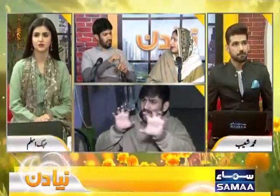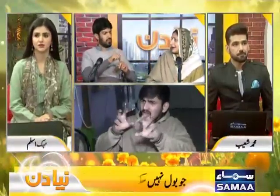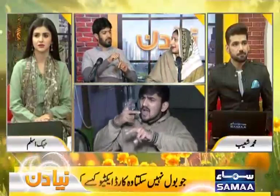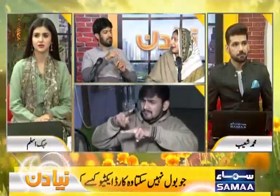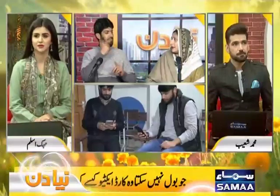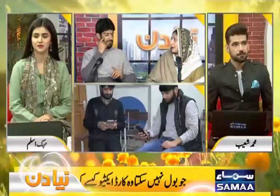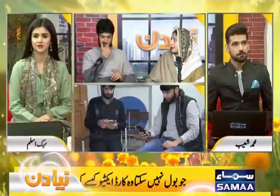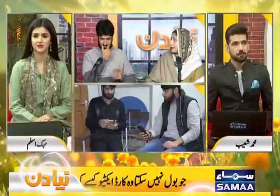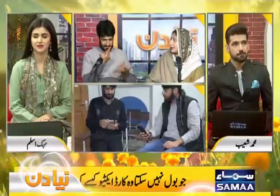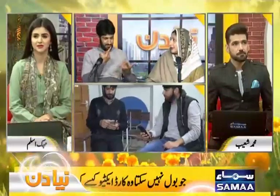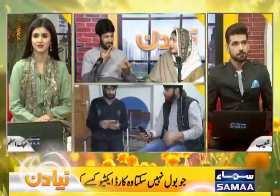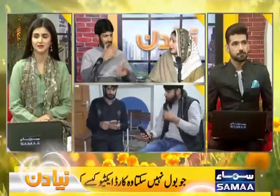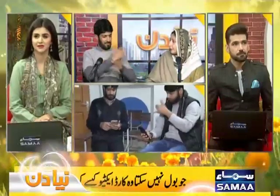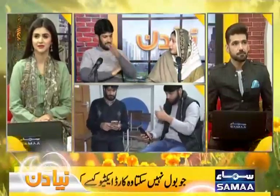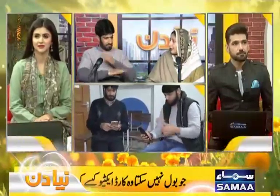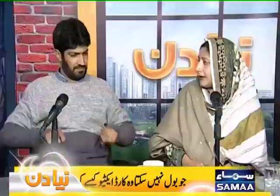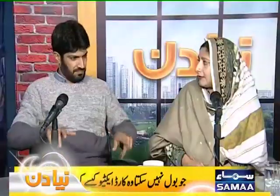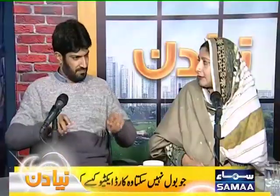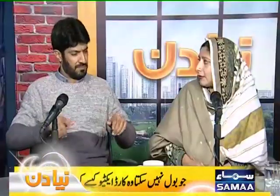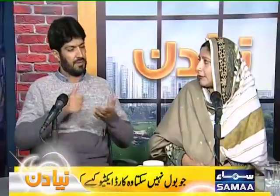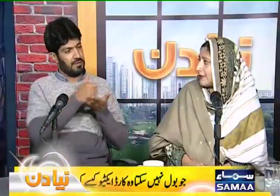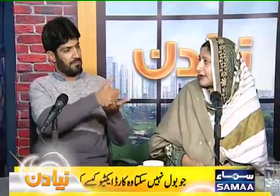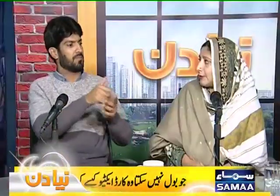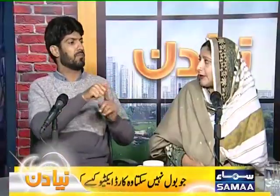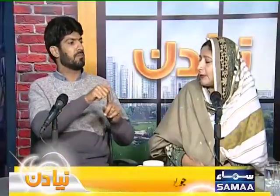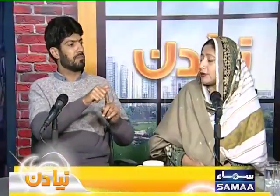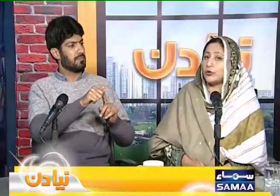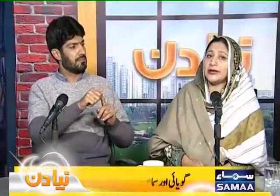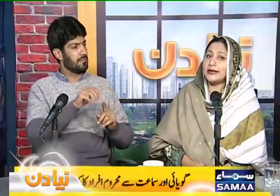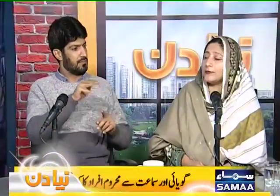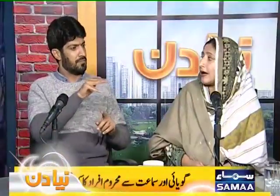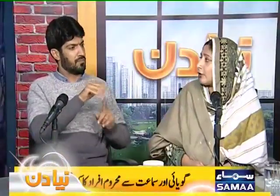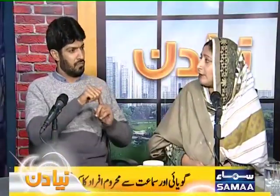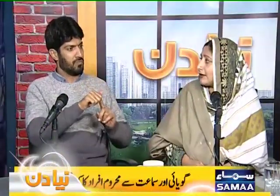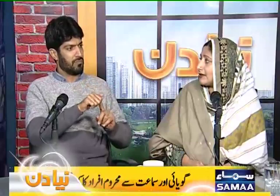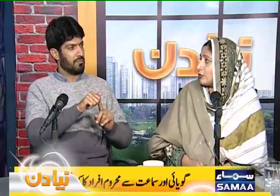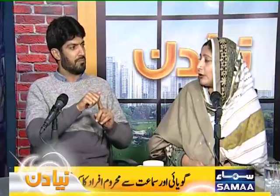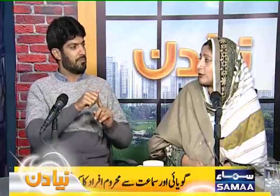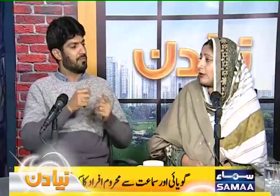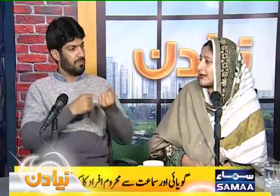ये बता रहे हैं कि डेफ लोग, हियरिंग इम्पेयर्ड और फिजिकल इम्पेयर्ड को एटीएम